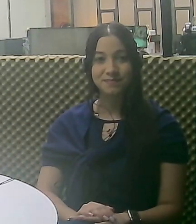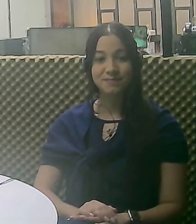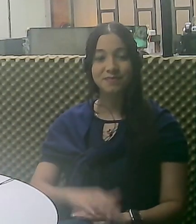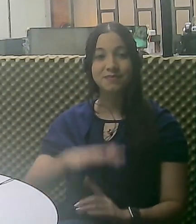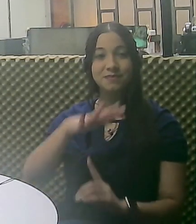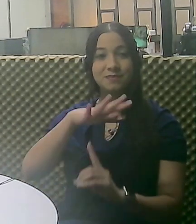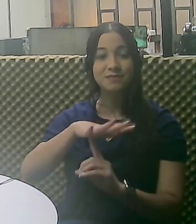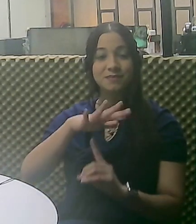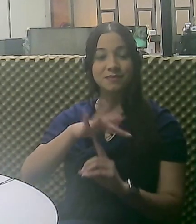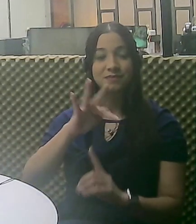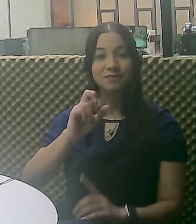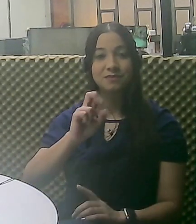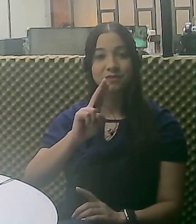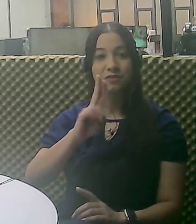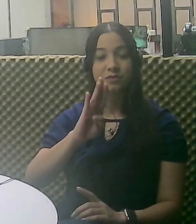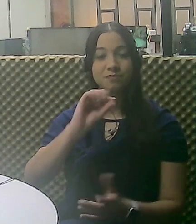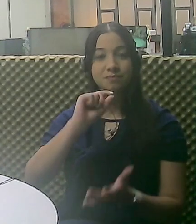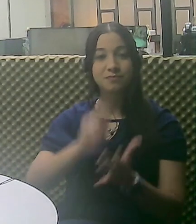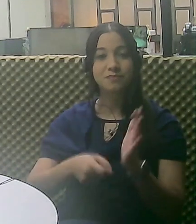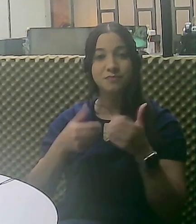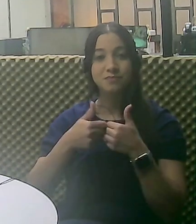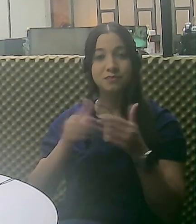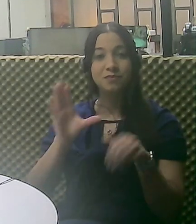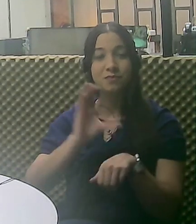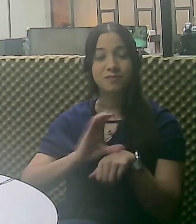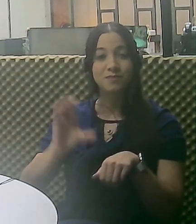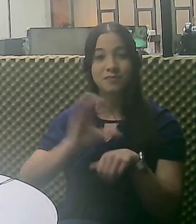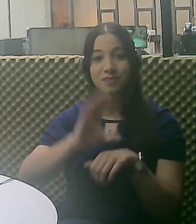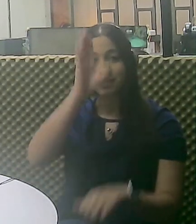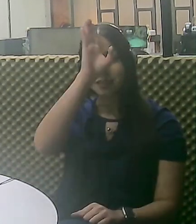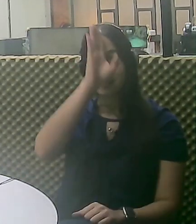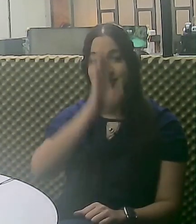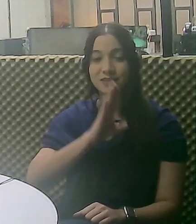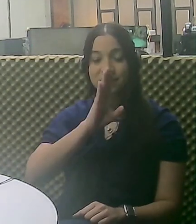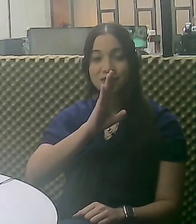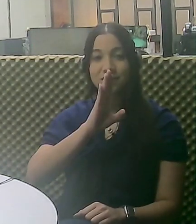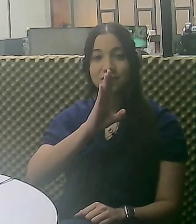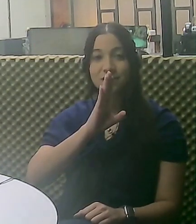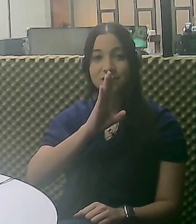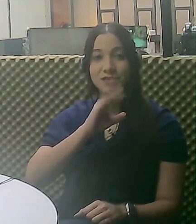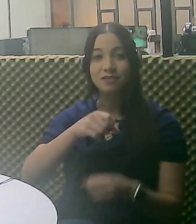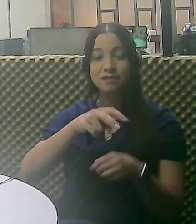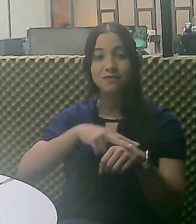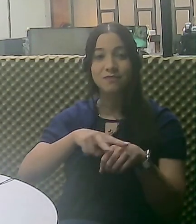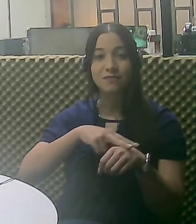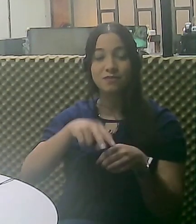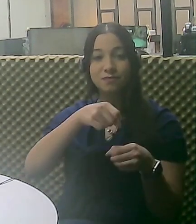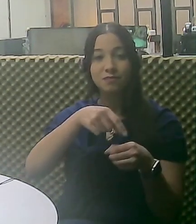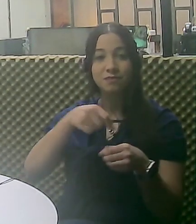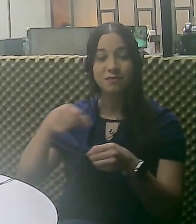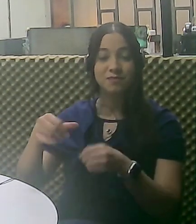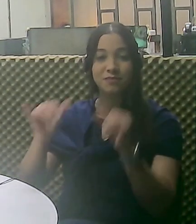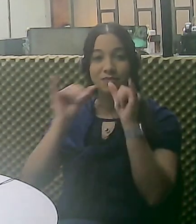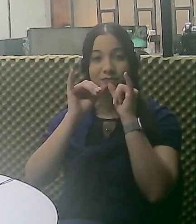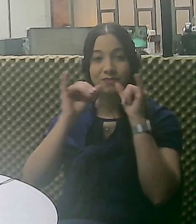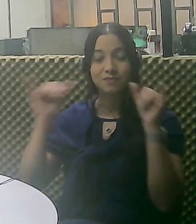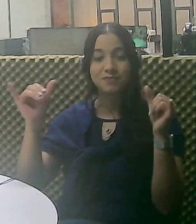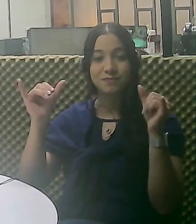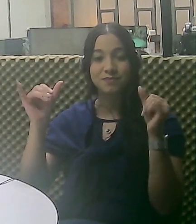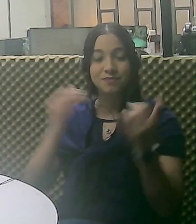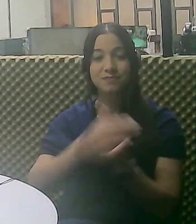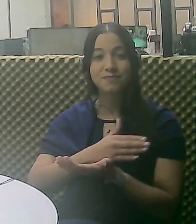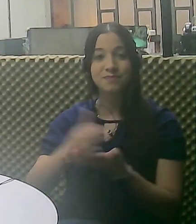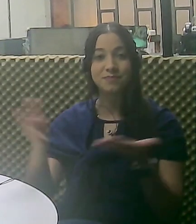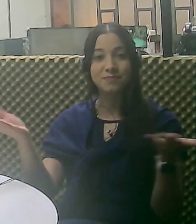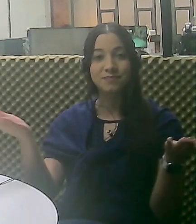FERUB está com inscrições abertas para mini curso gratuito de produção de microverdes. Essas e outras